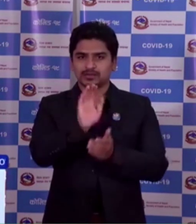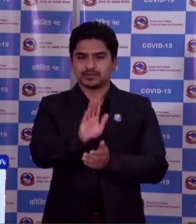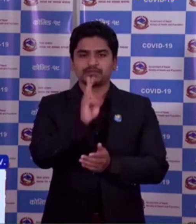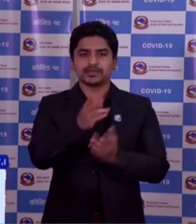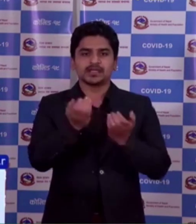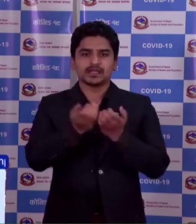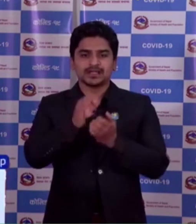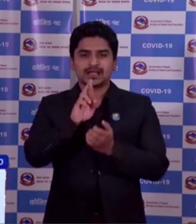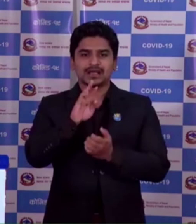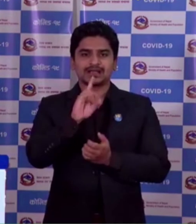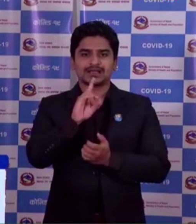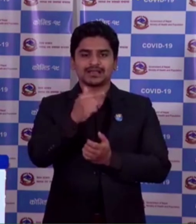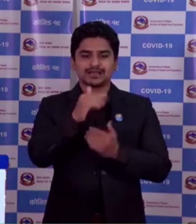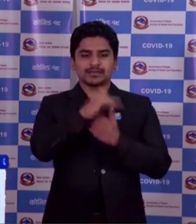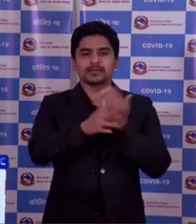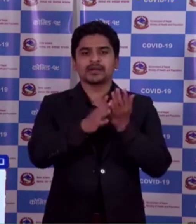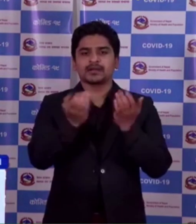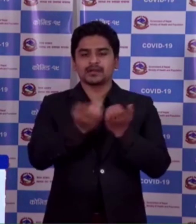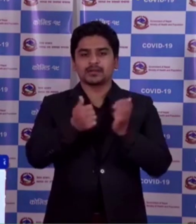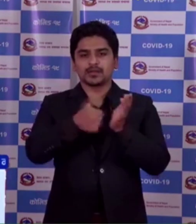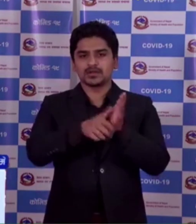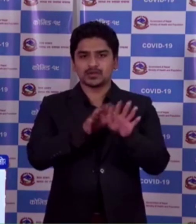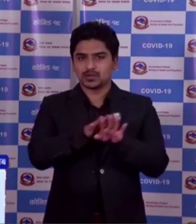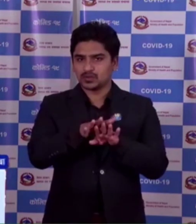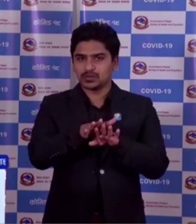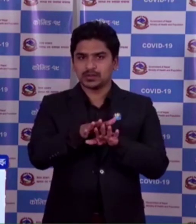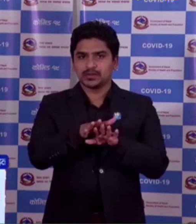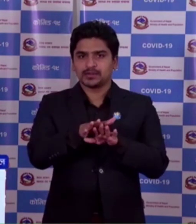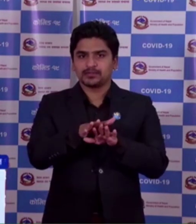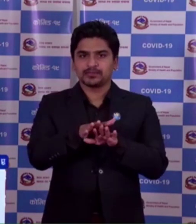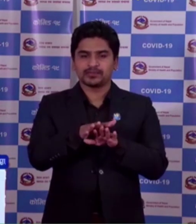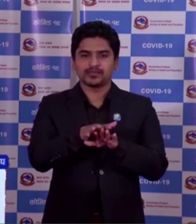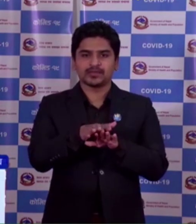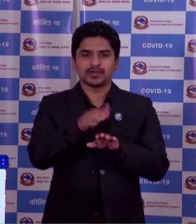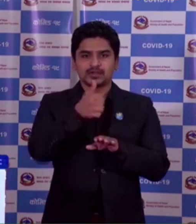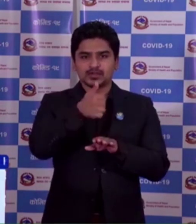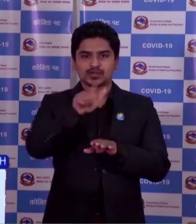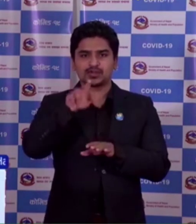त्यसै गरी आरडिटी विधिबाट गरिएका परीक्षणहरूको संख्या